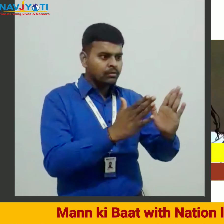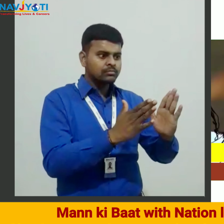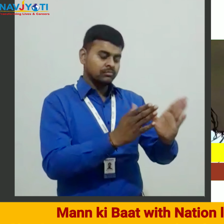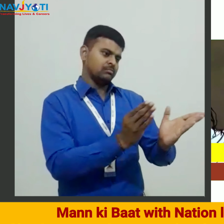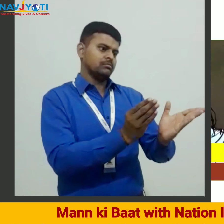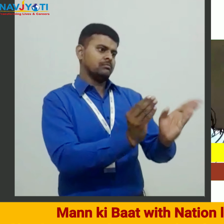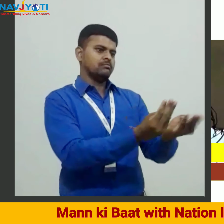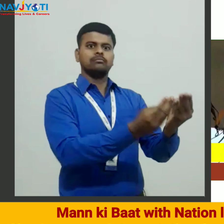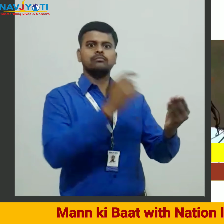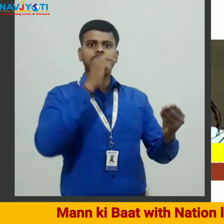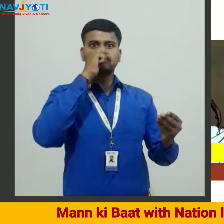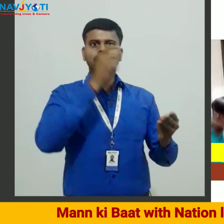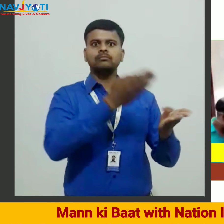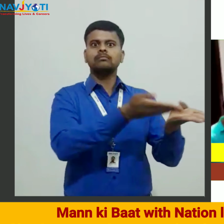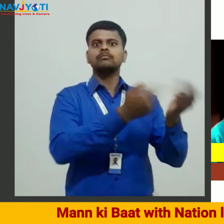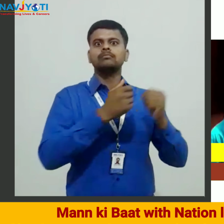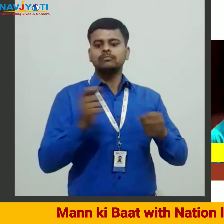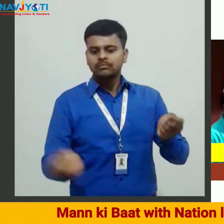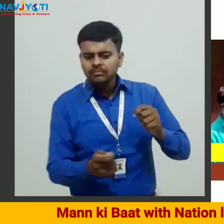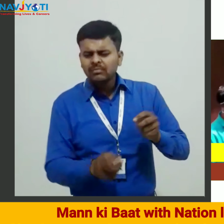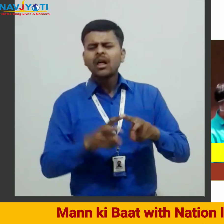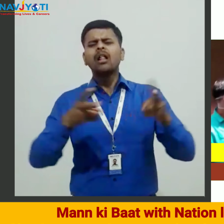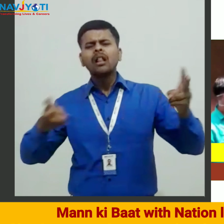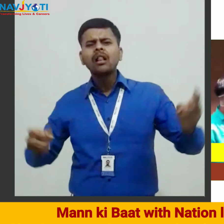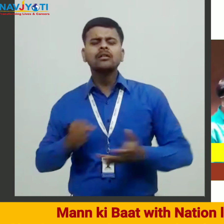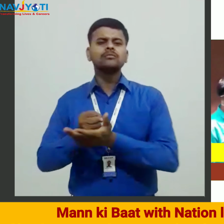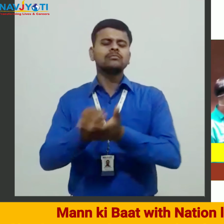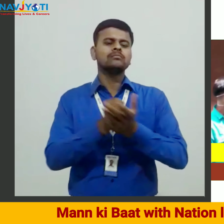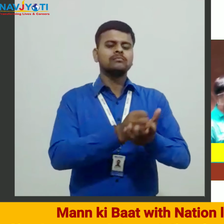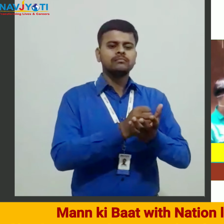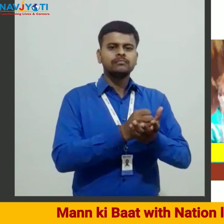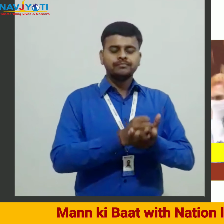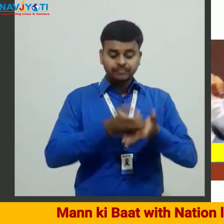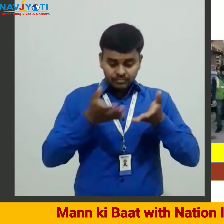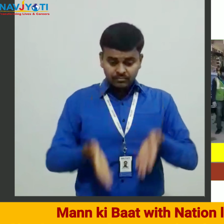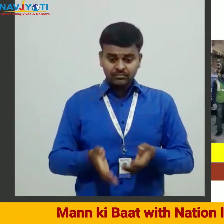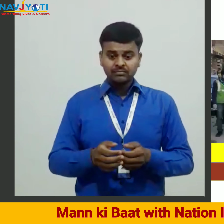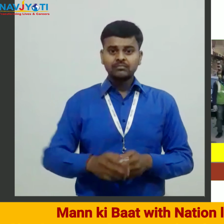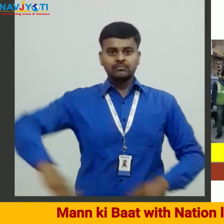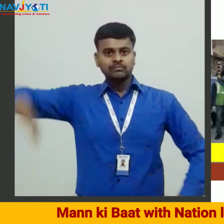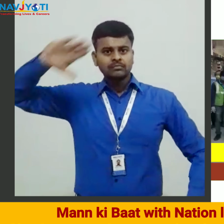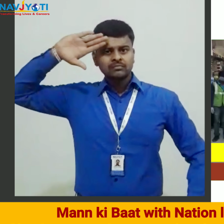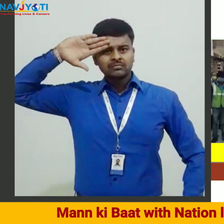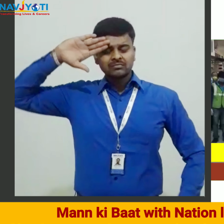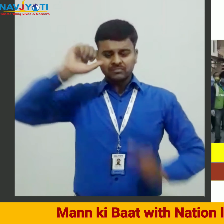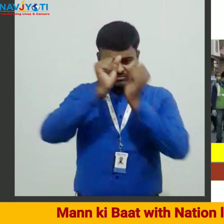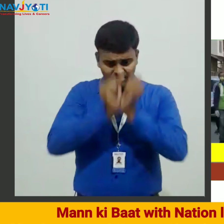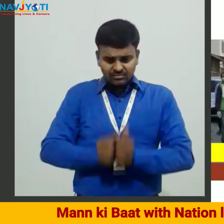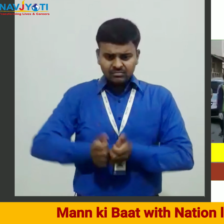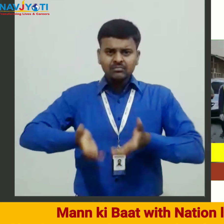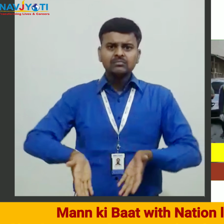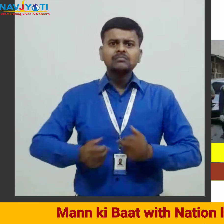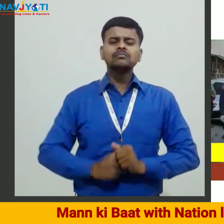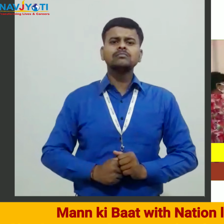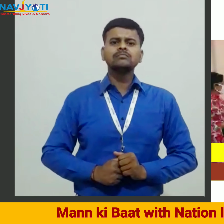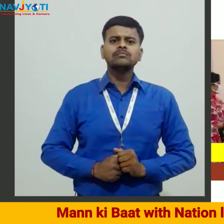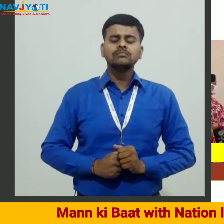कर्मियों पर पुष्प वर्षा कर रहे हैं। पहले उनके काम को संभवतः आप भी कभी नोटिस नहीं करते